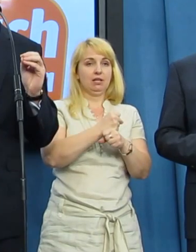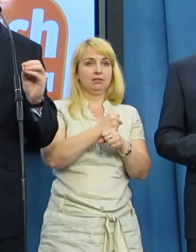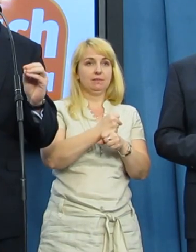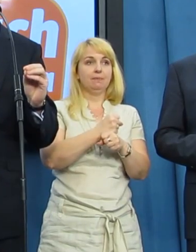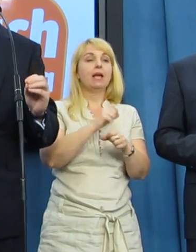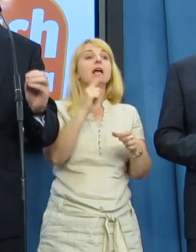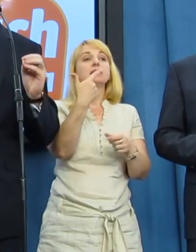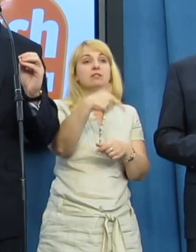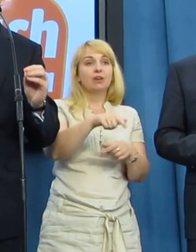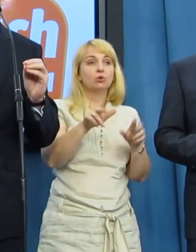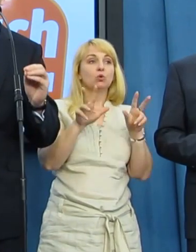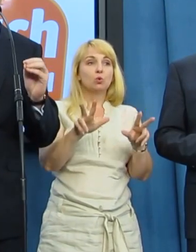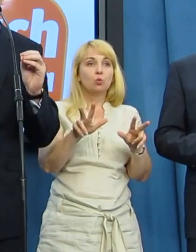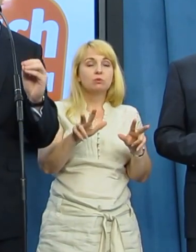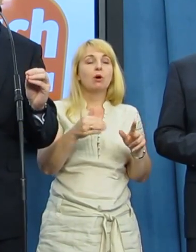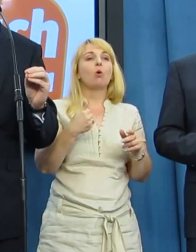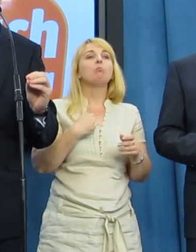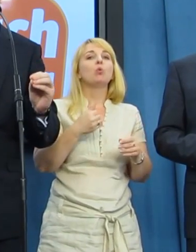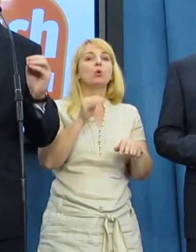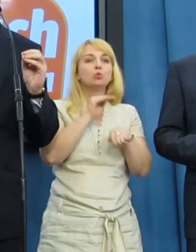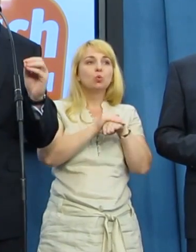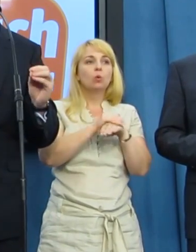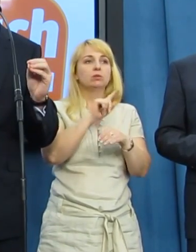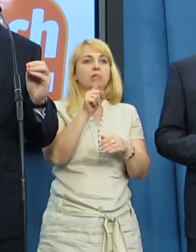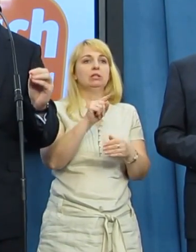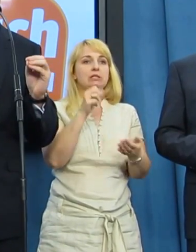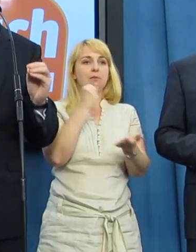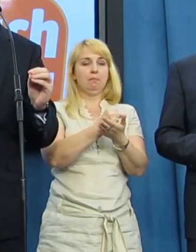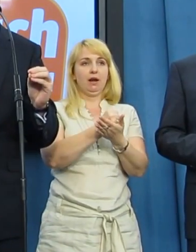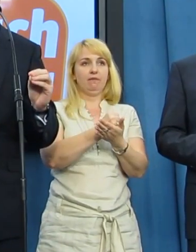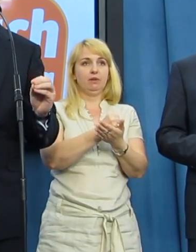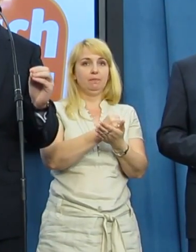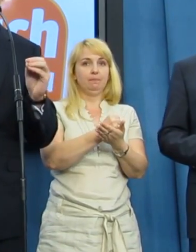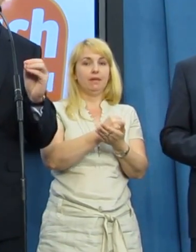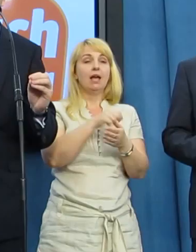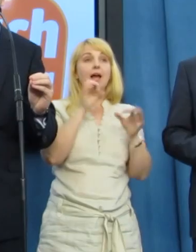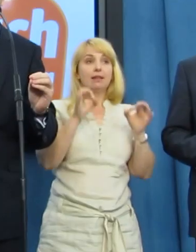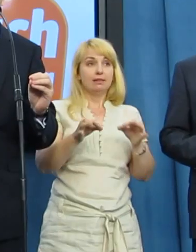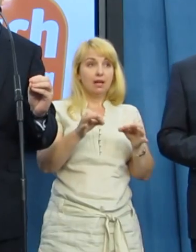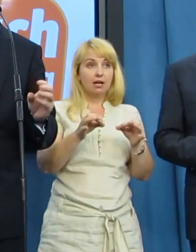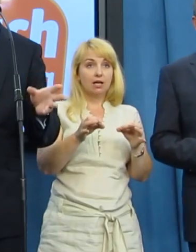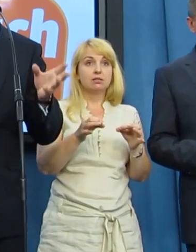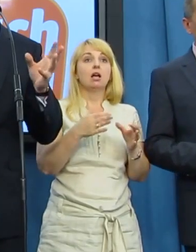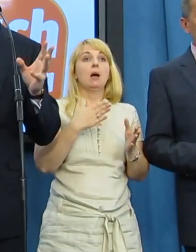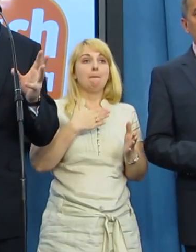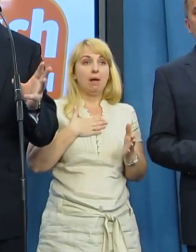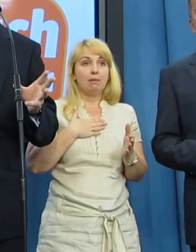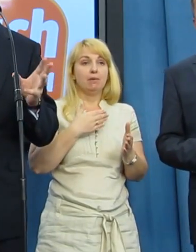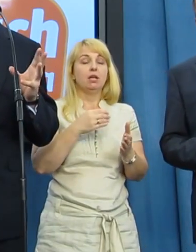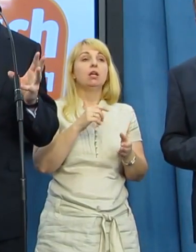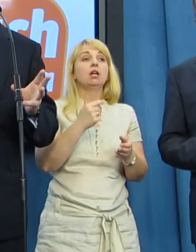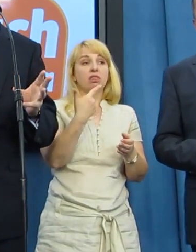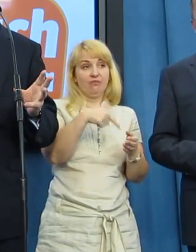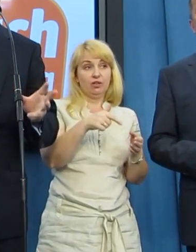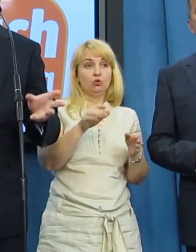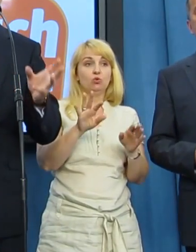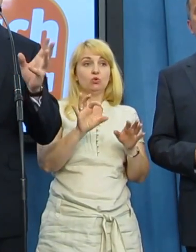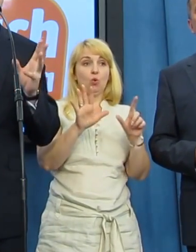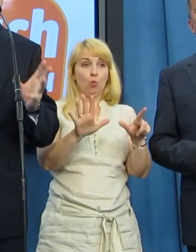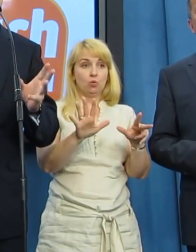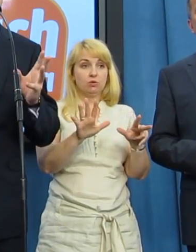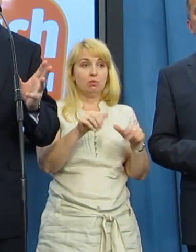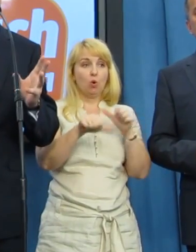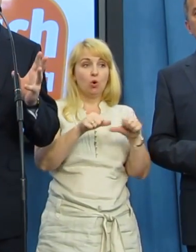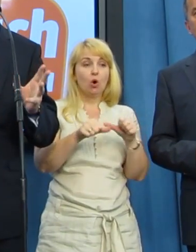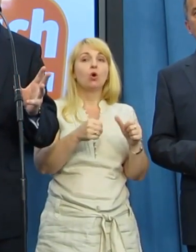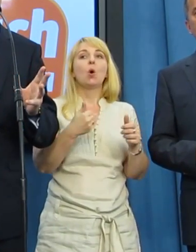2008 potwierdzał, że takie działanie jest zgodne z prawem i że taka interpretacja przepisów jest właściwa. Potwierdzał nawet na piśmie. Tymczasem od roku 2008